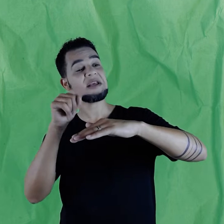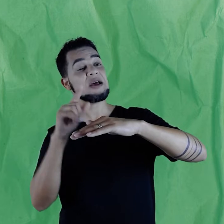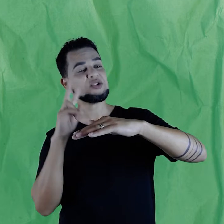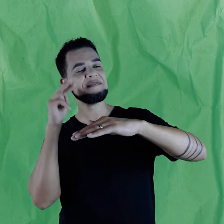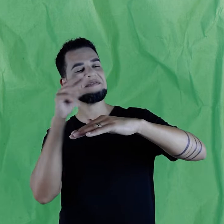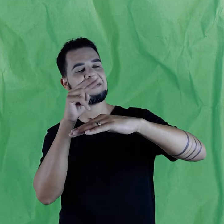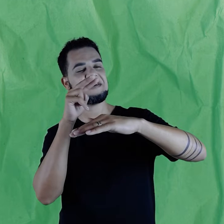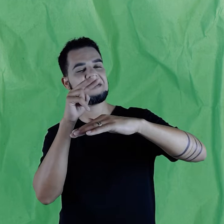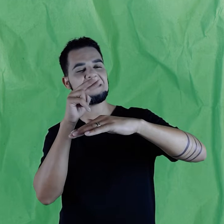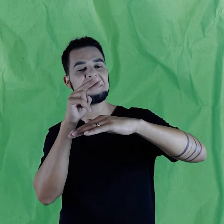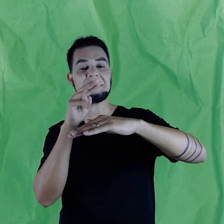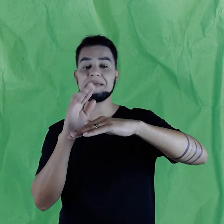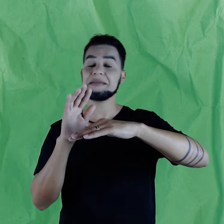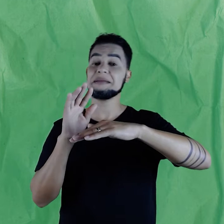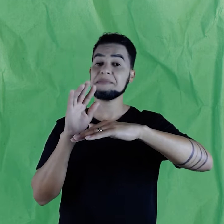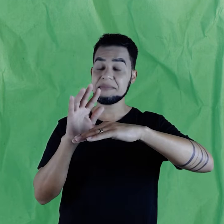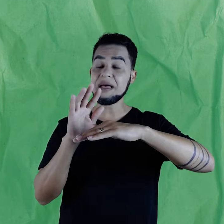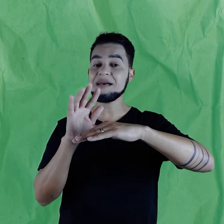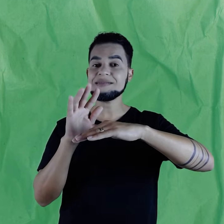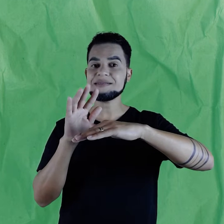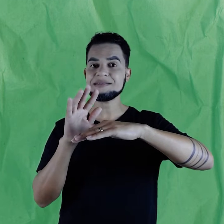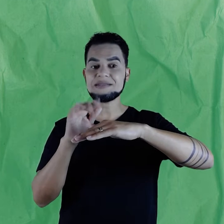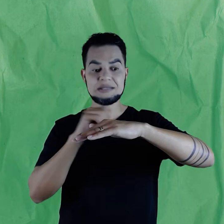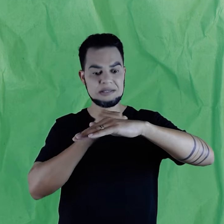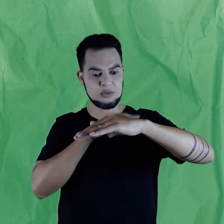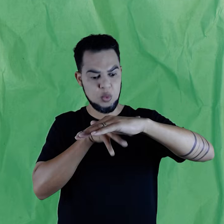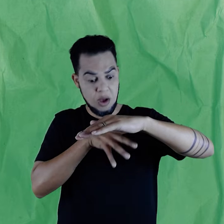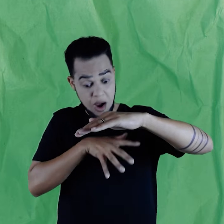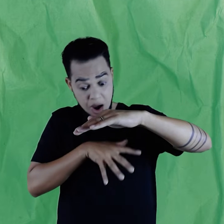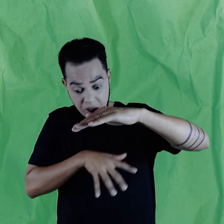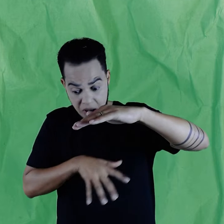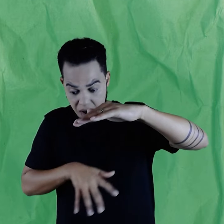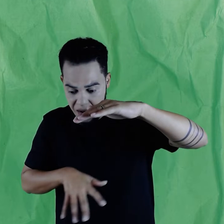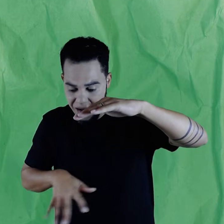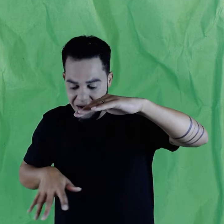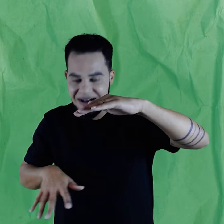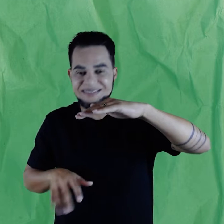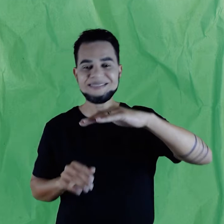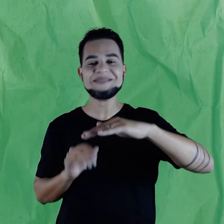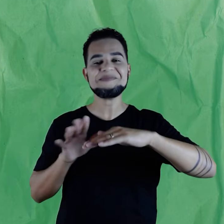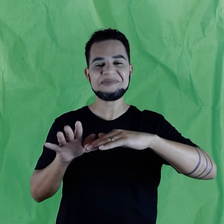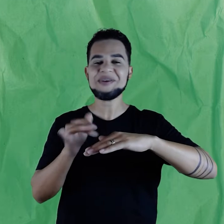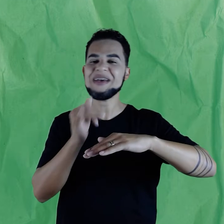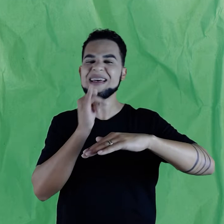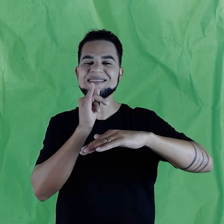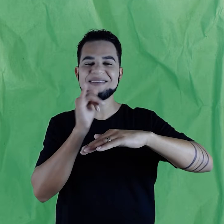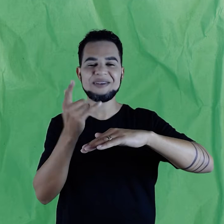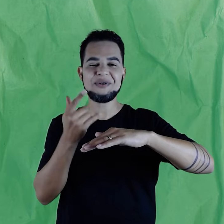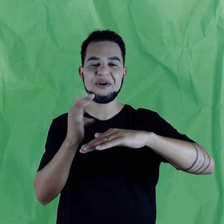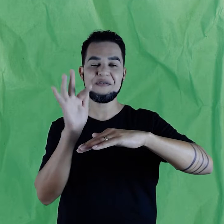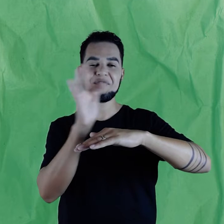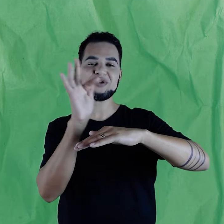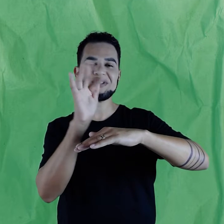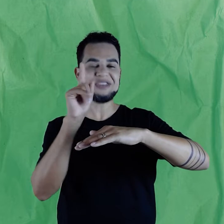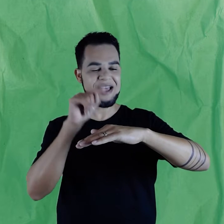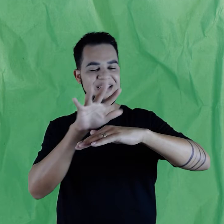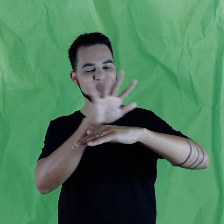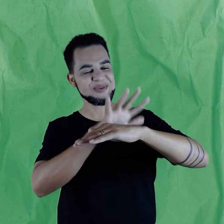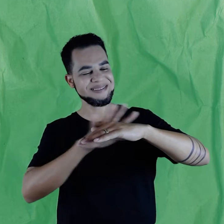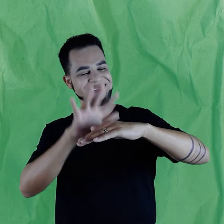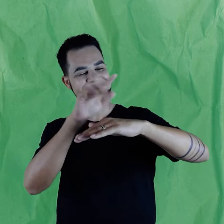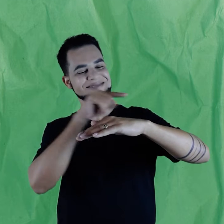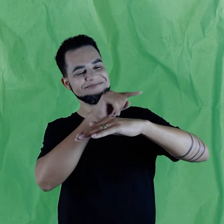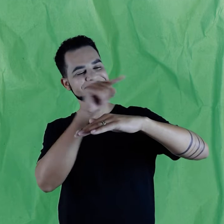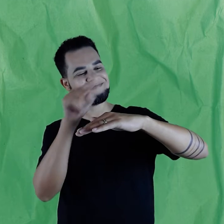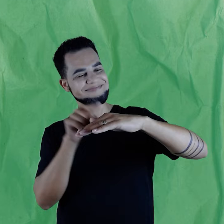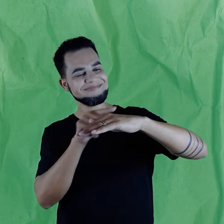vê. Então eu costumo dizer que ali a gente tem o front-end. O front-end ele vê aquilo ali. A maior parte